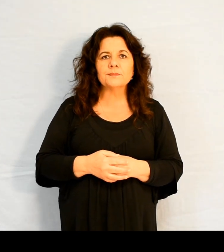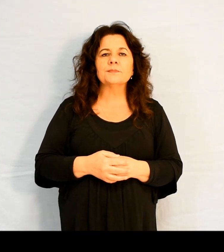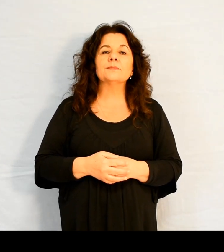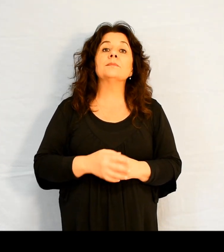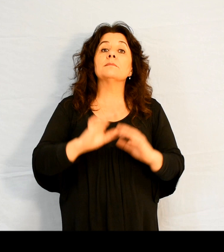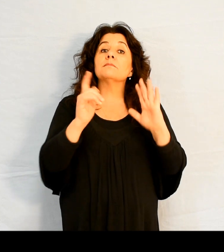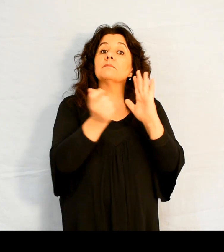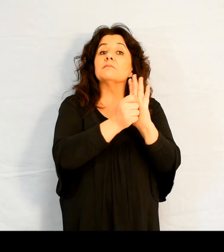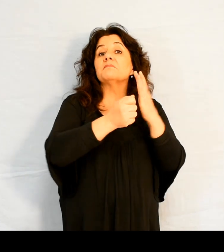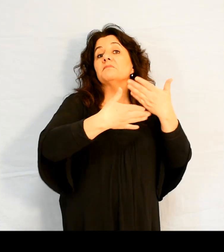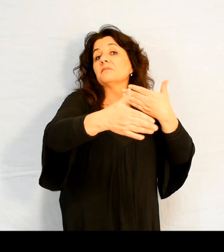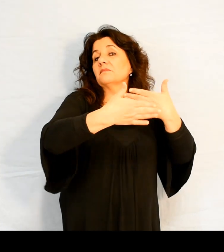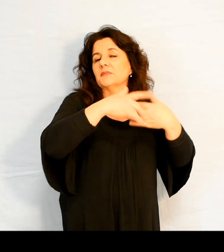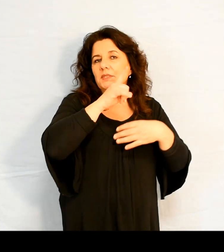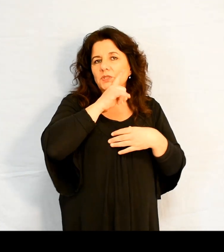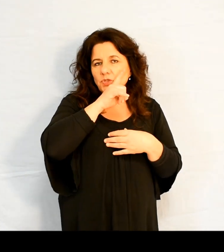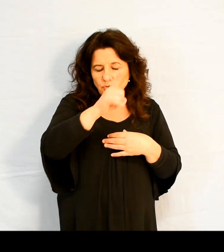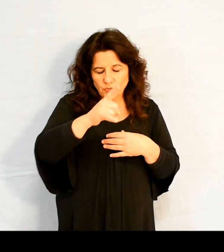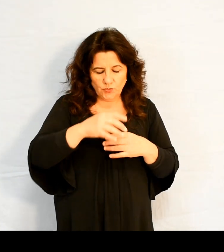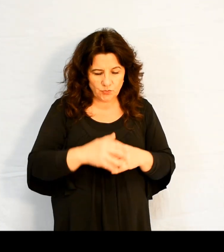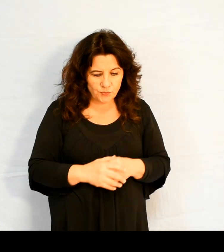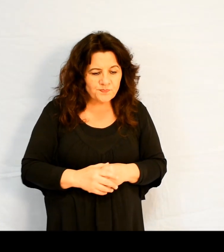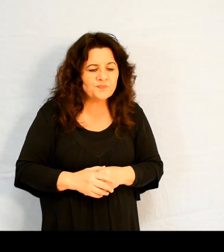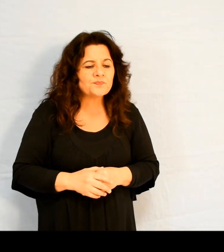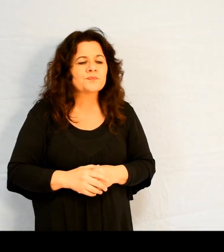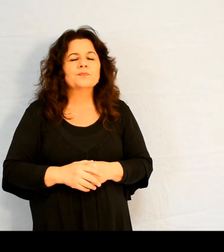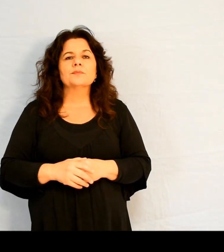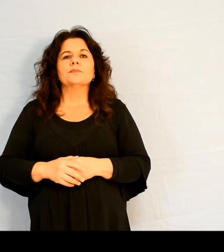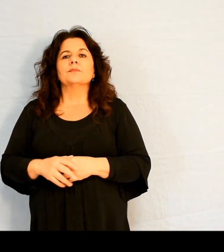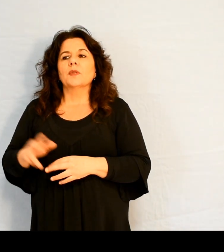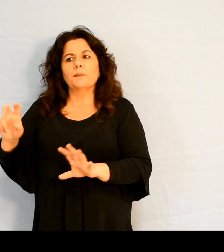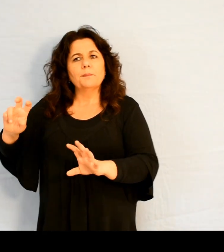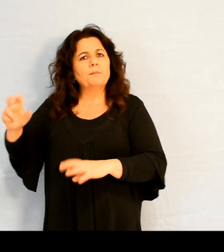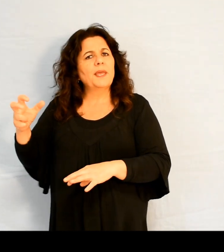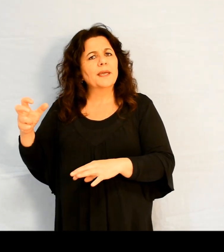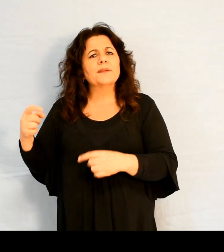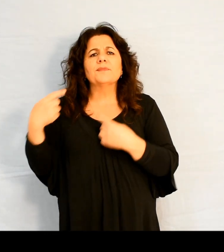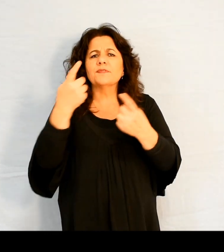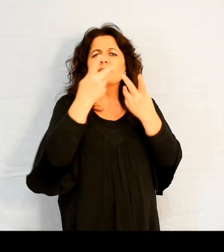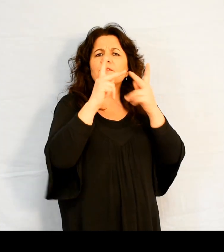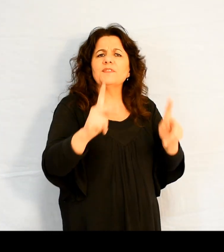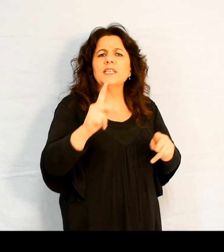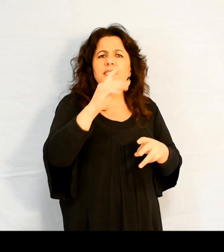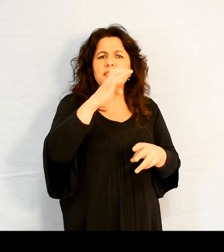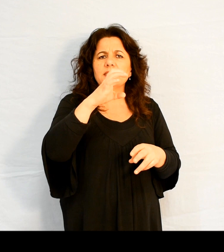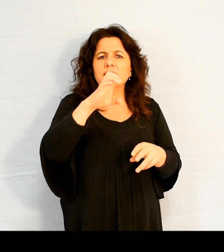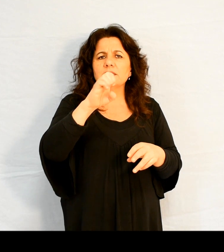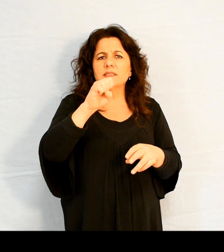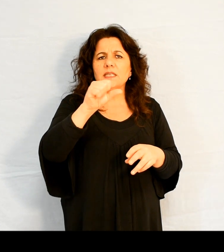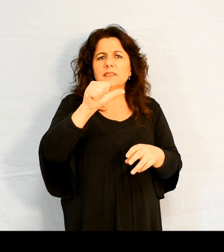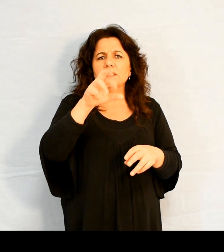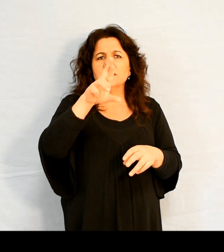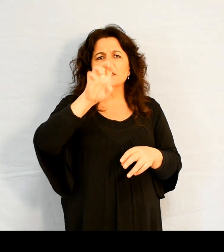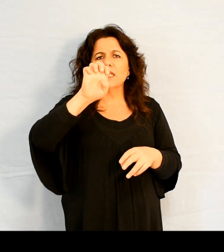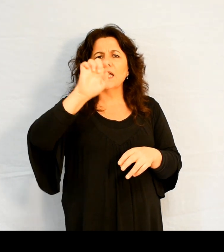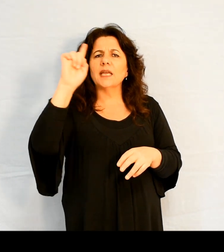En ces jours-là, quand Pierre arriva à Césarée, chez un centurion de l'armée romaine, il